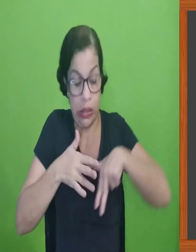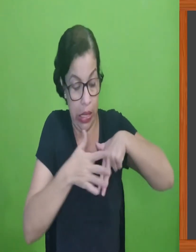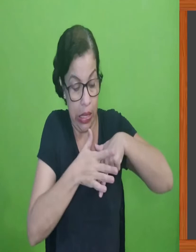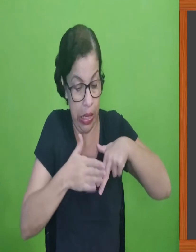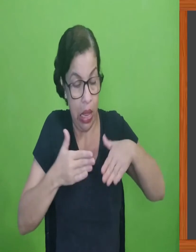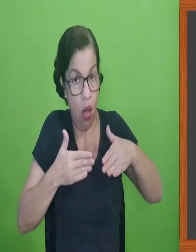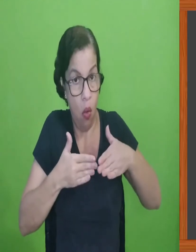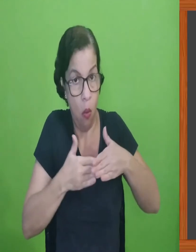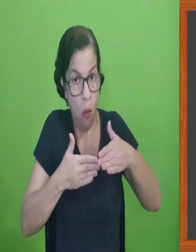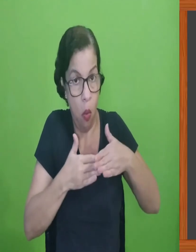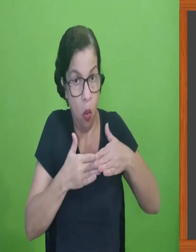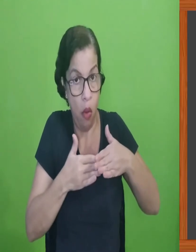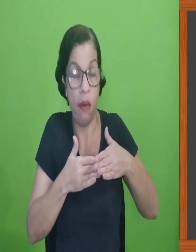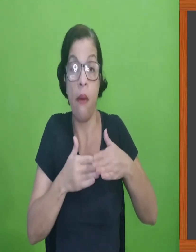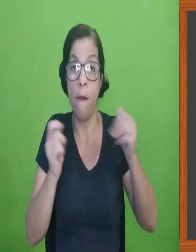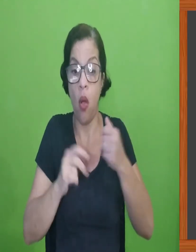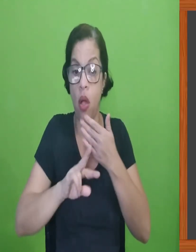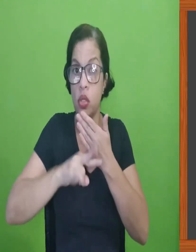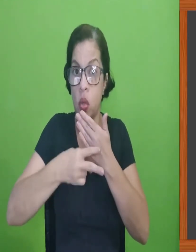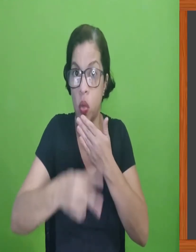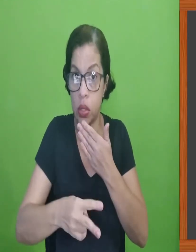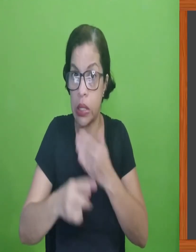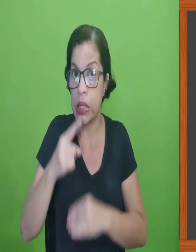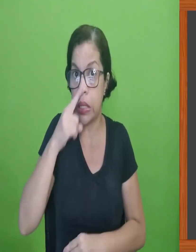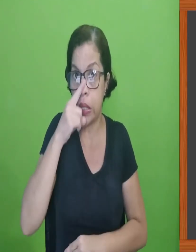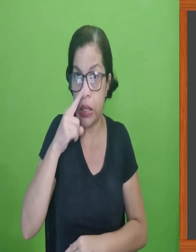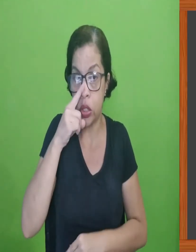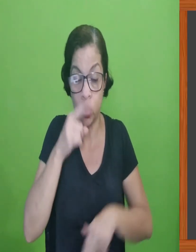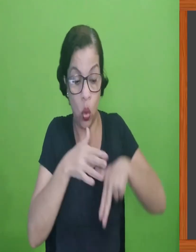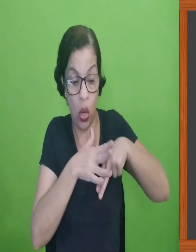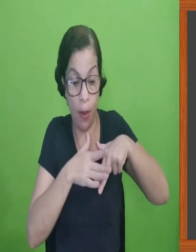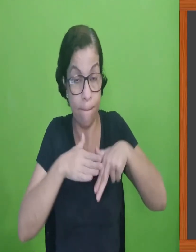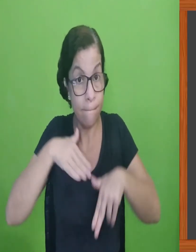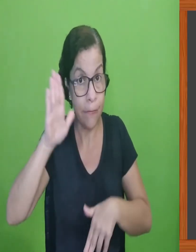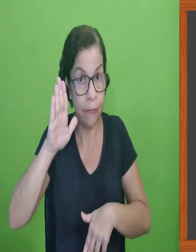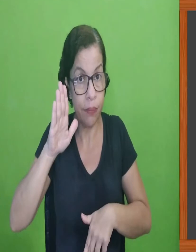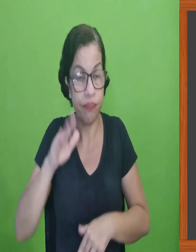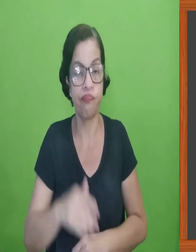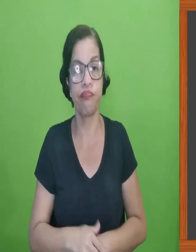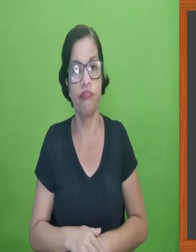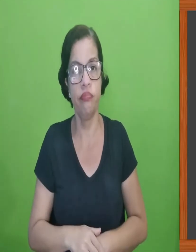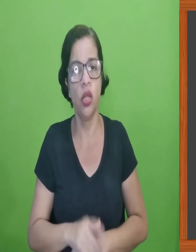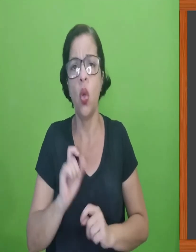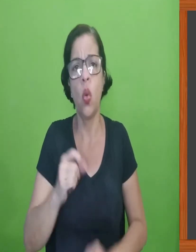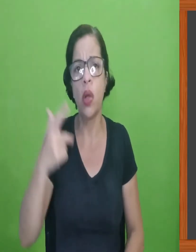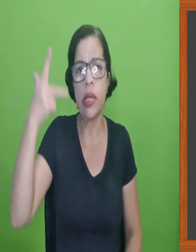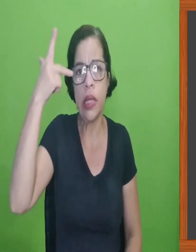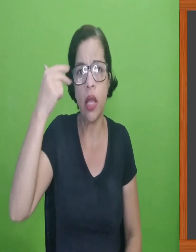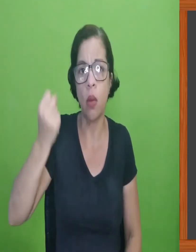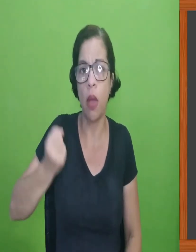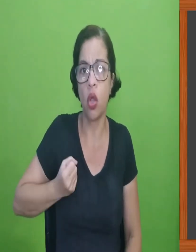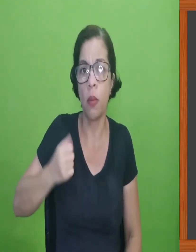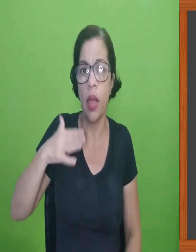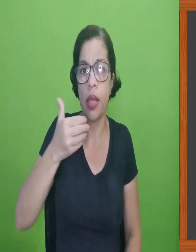obstrutiva periférica e, consequentemente, um risco cardiovascular aumentado. São considerados normais